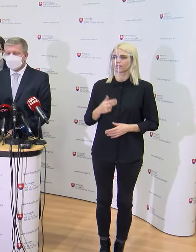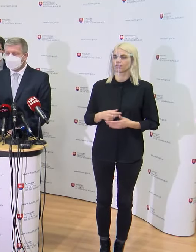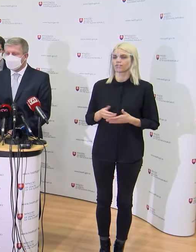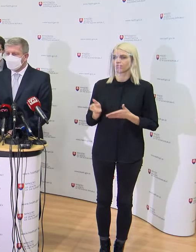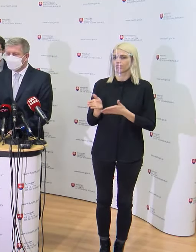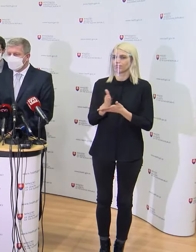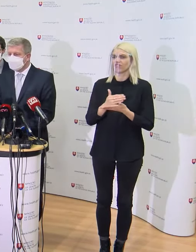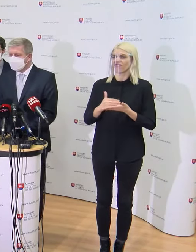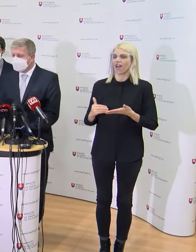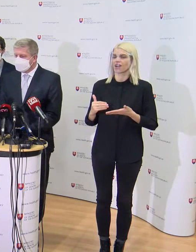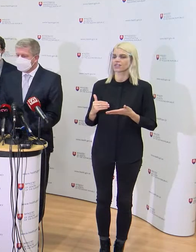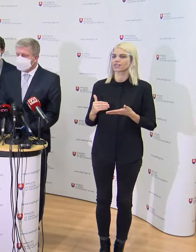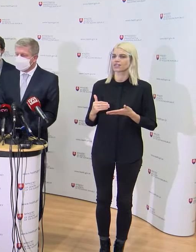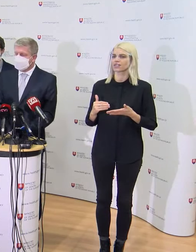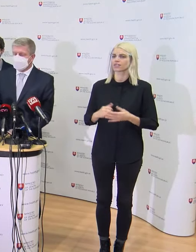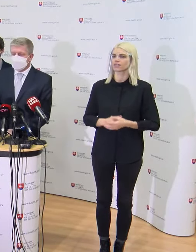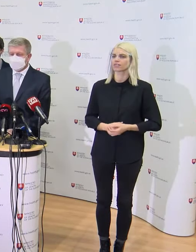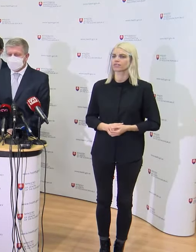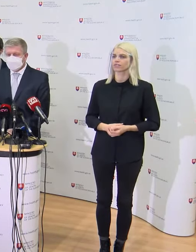fázy, ktorých